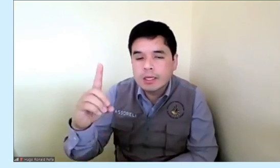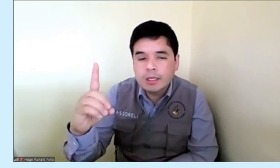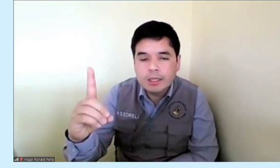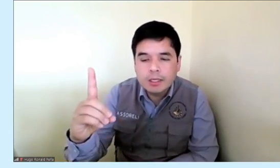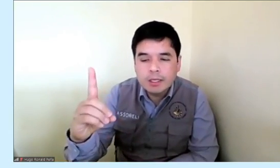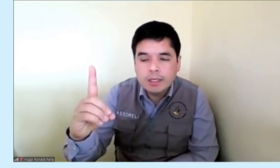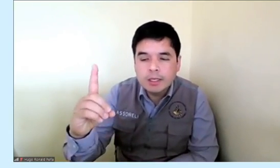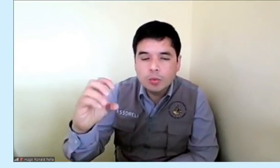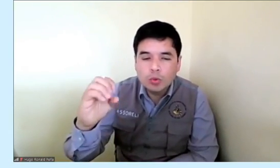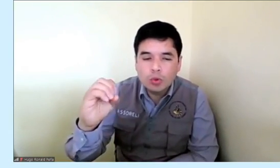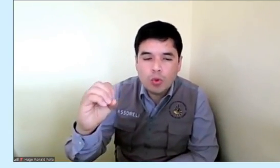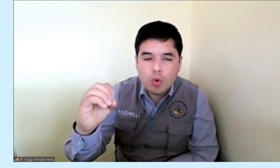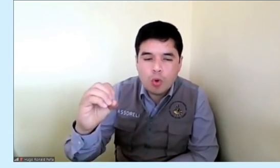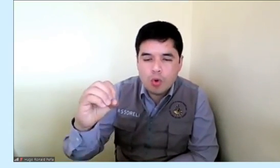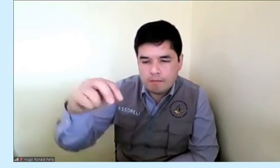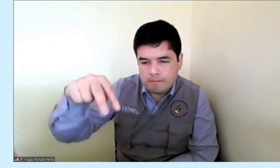La siguiente.